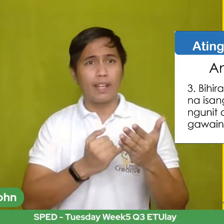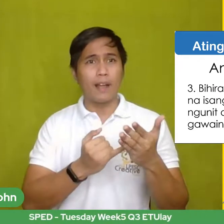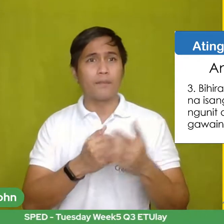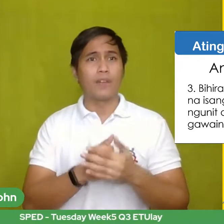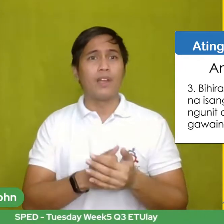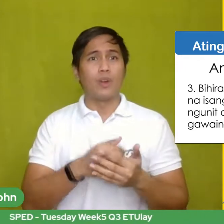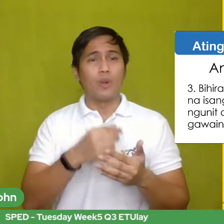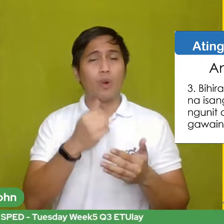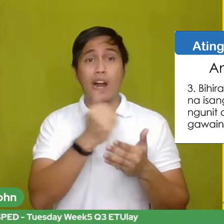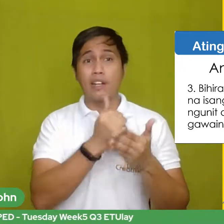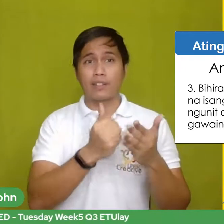nga o art.